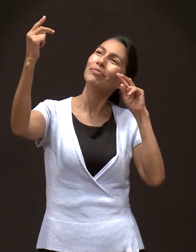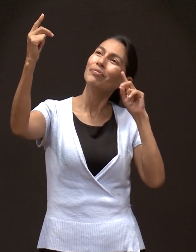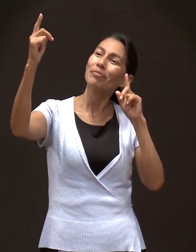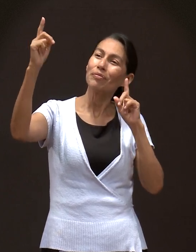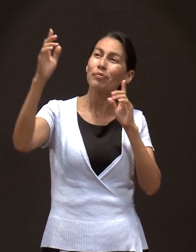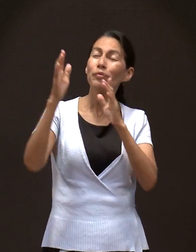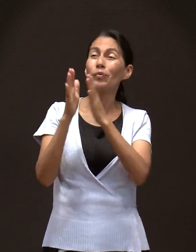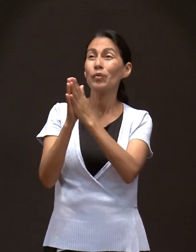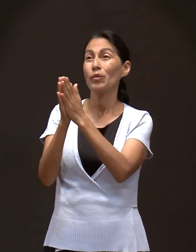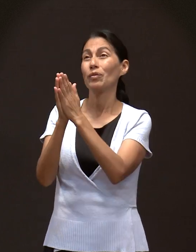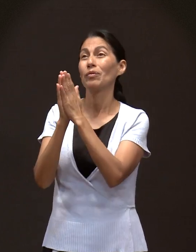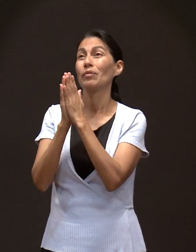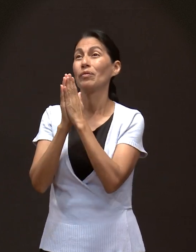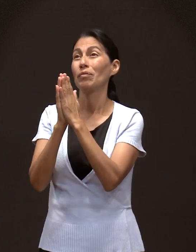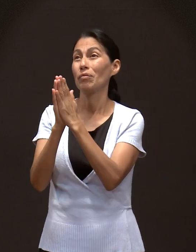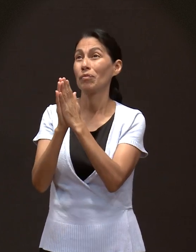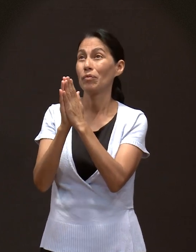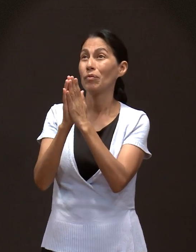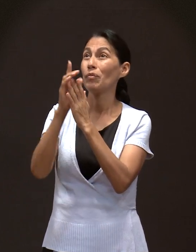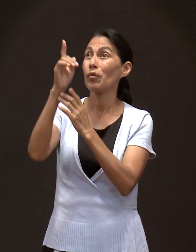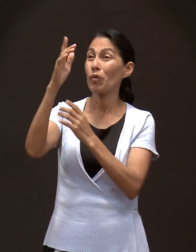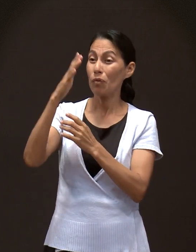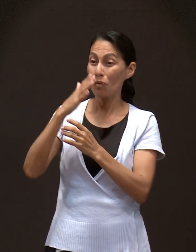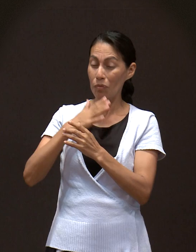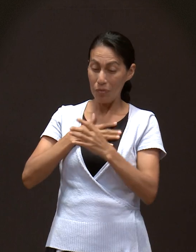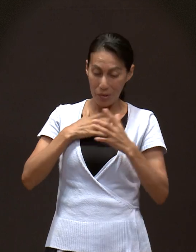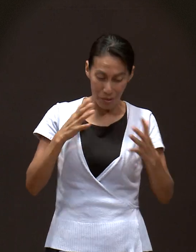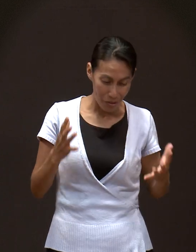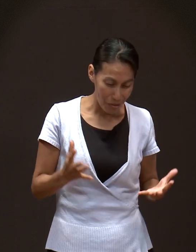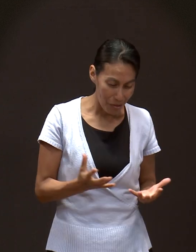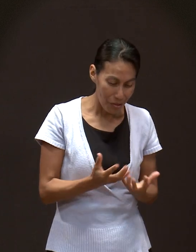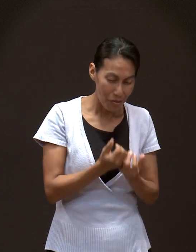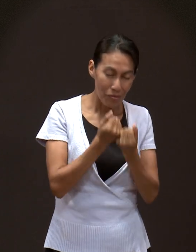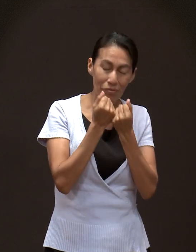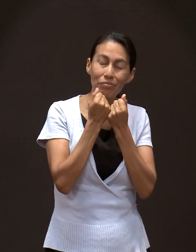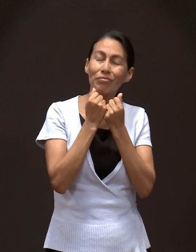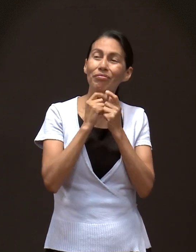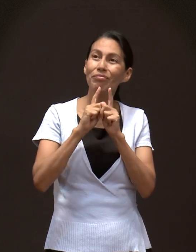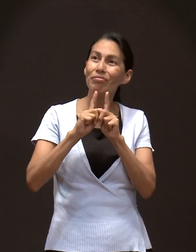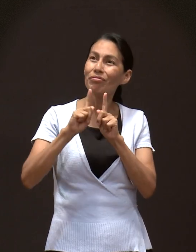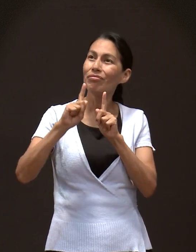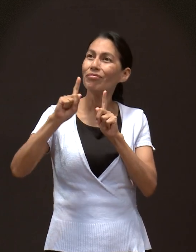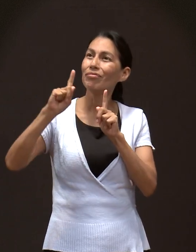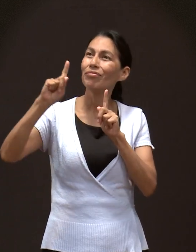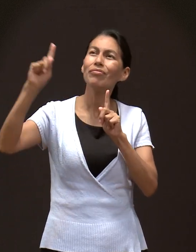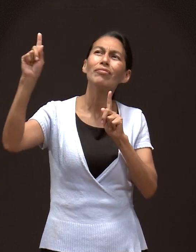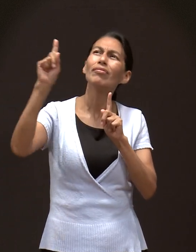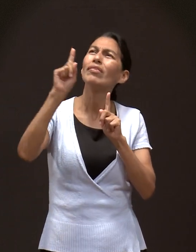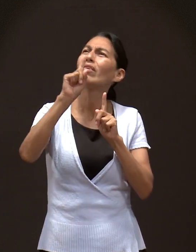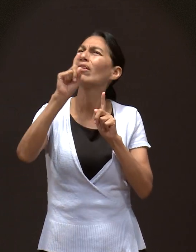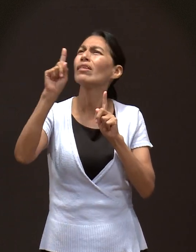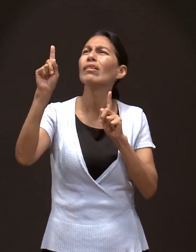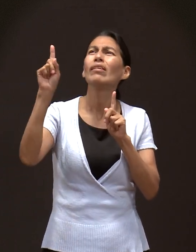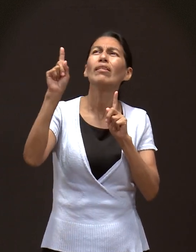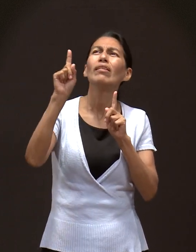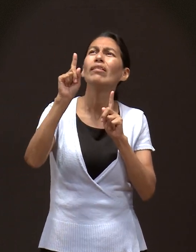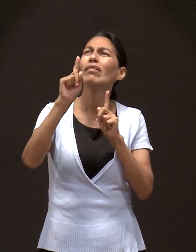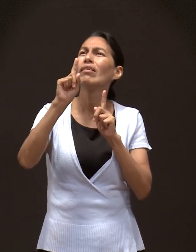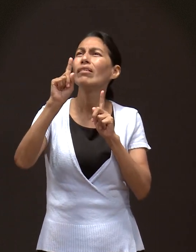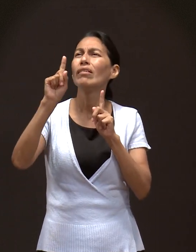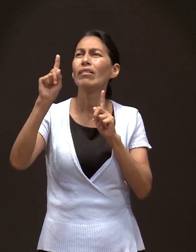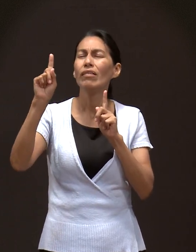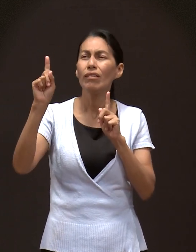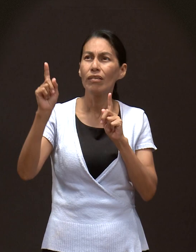nunca te apartes Dios de mi salvación.